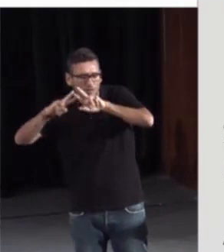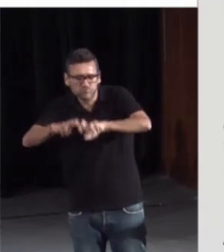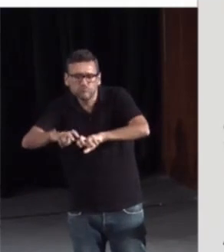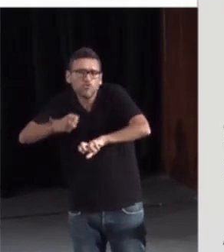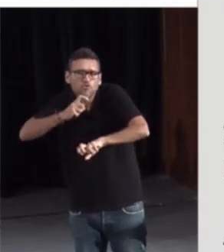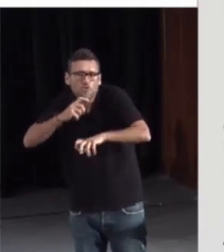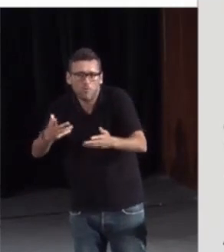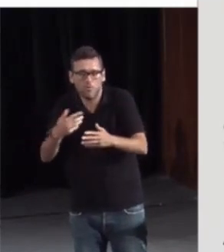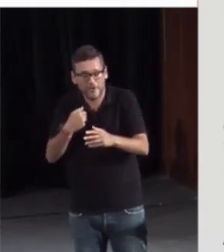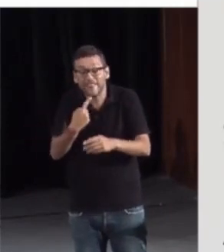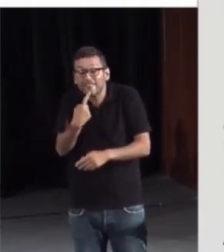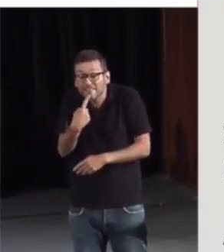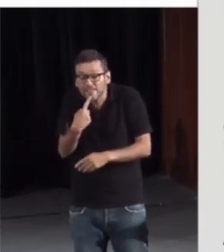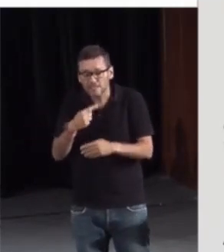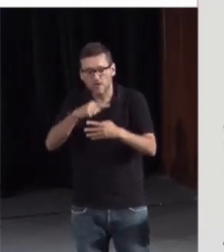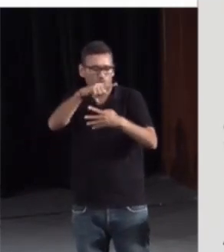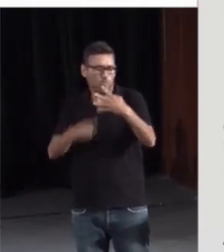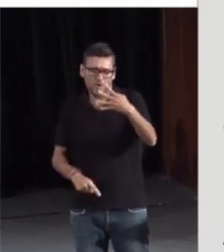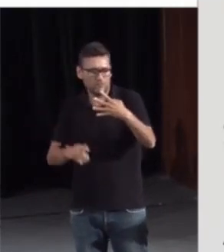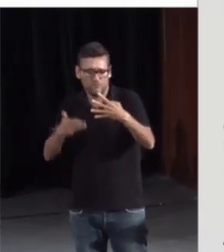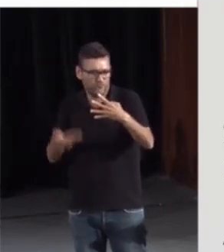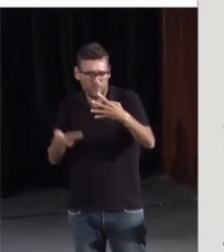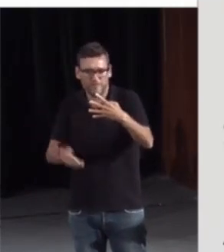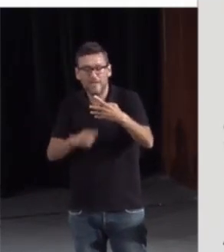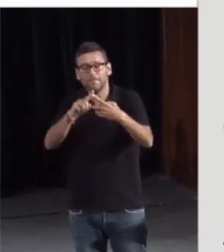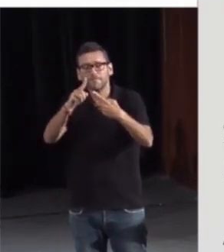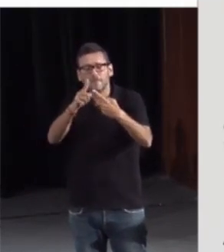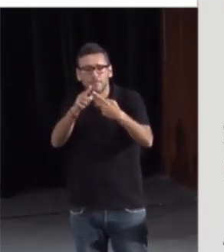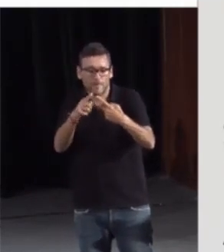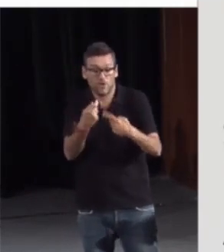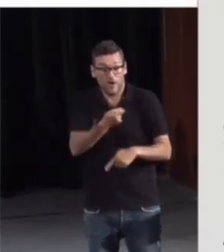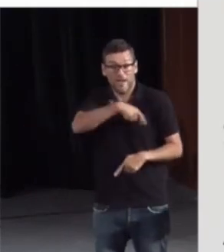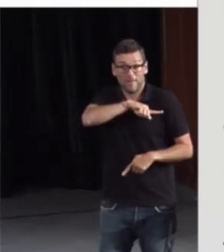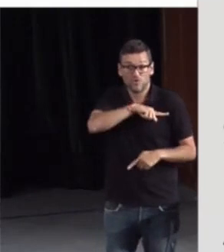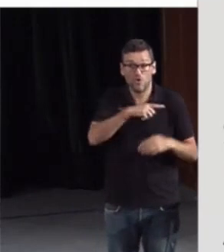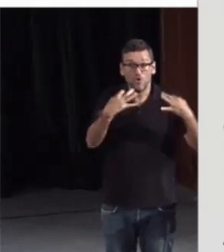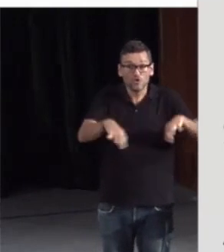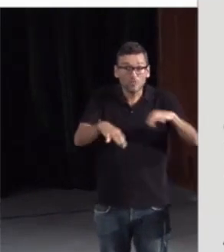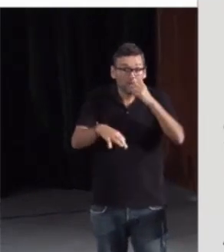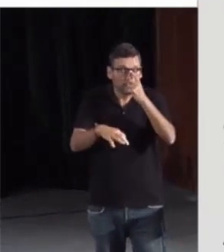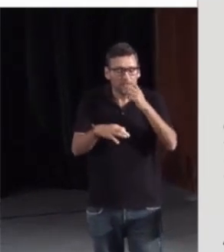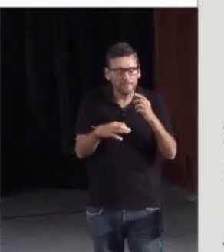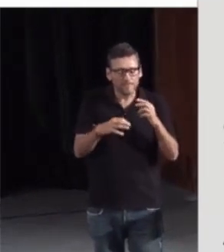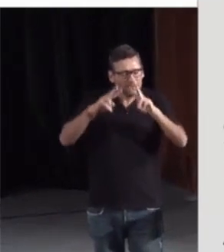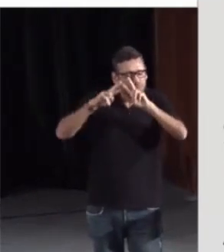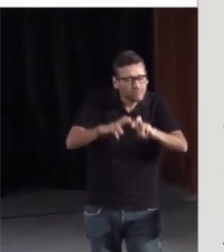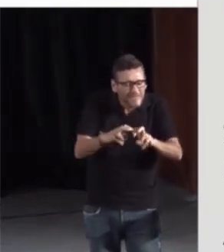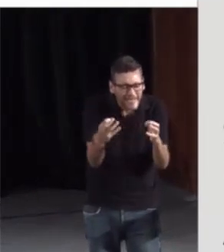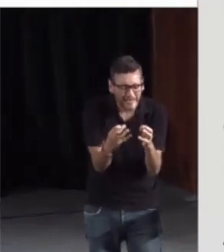Yo la que me voy a centrar es la parte de la perspectiva lingüística y dice que se dan 4 condiciones fundamentales.